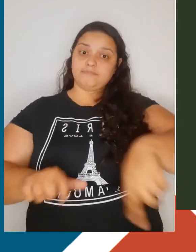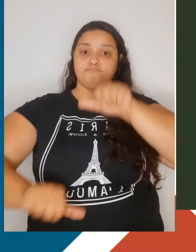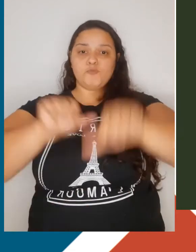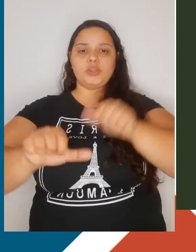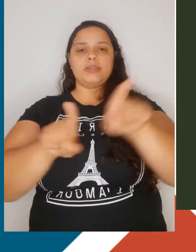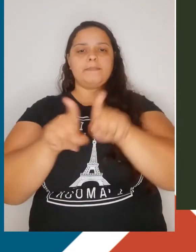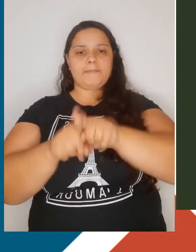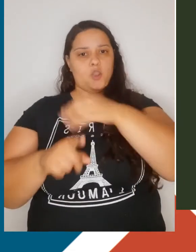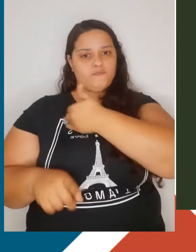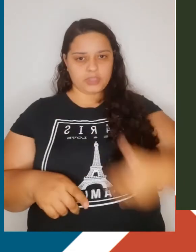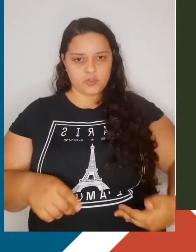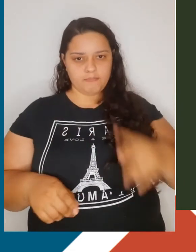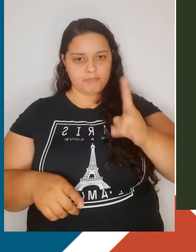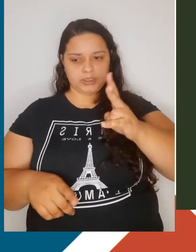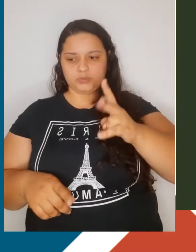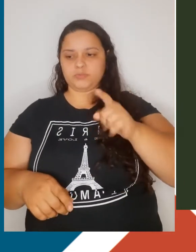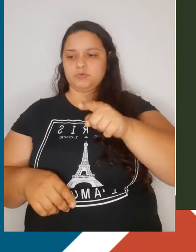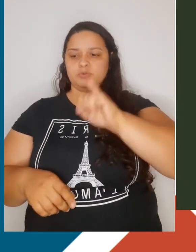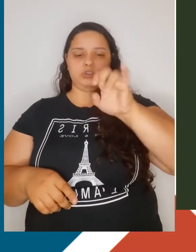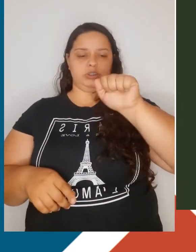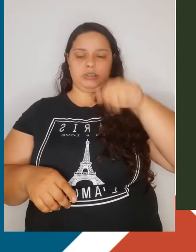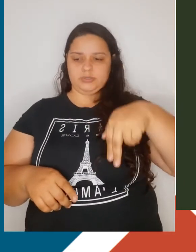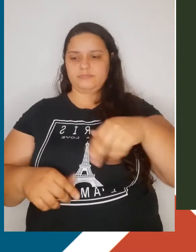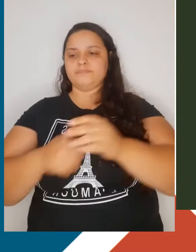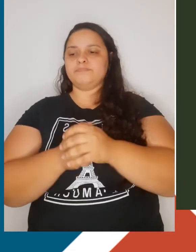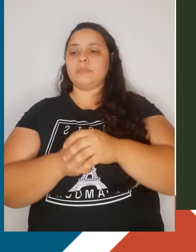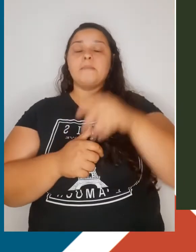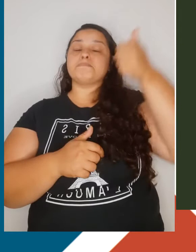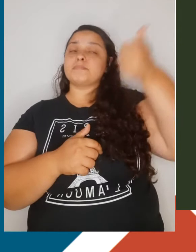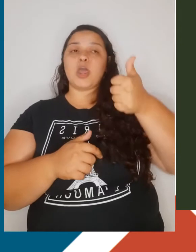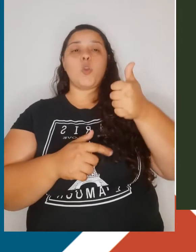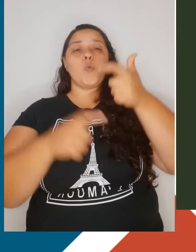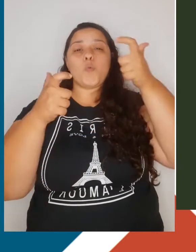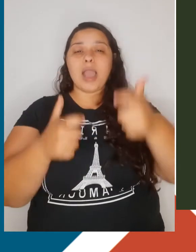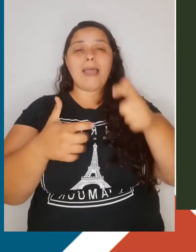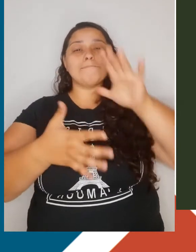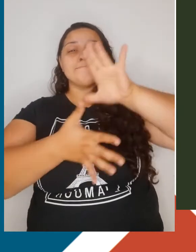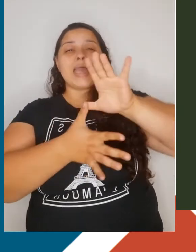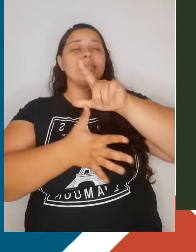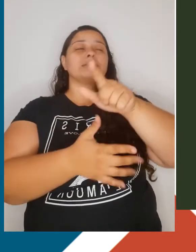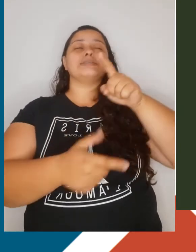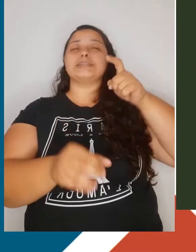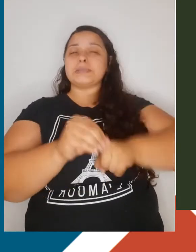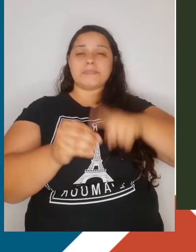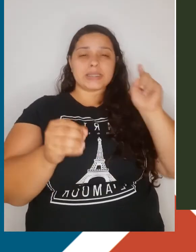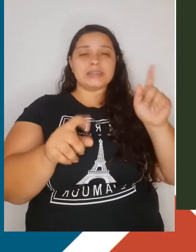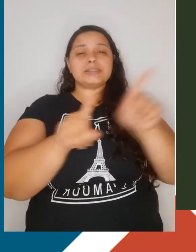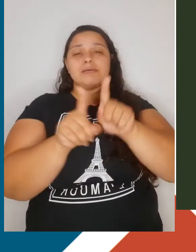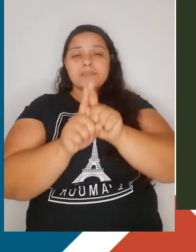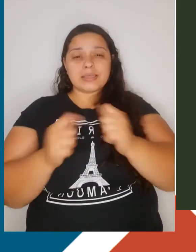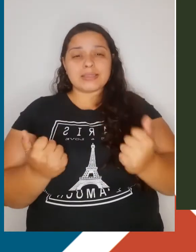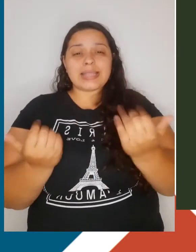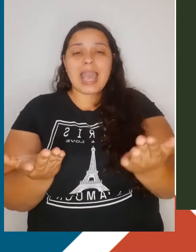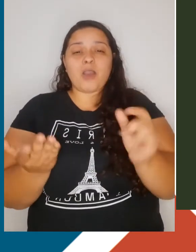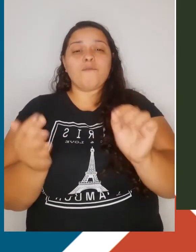governador-geral. Nas primeiras décadas do século XIX, o Haiti despontou como o primeiro estado das Américas a conquistar a independência e